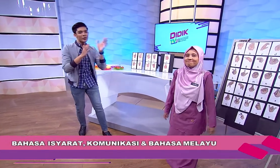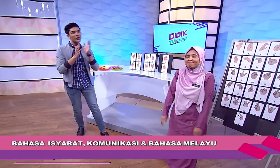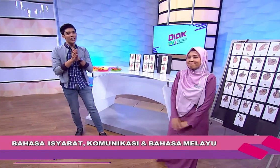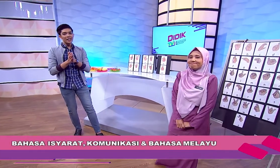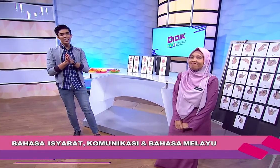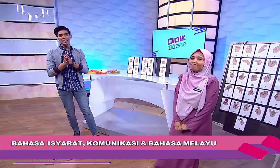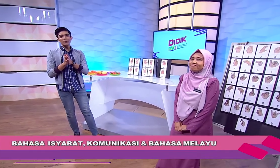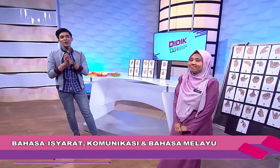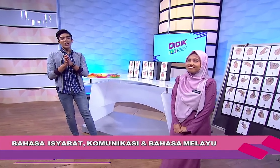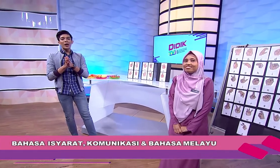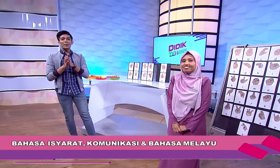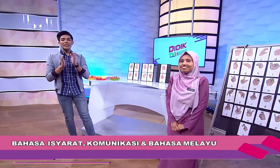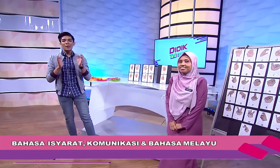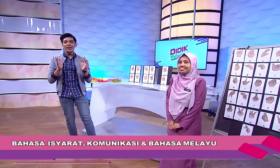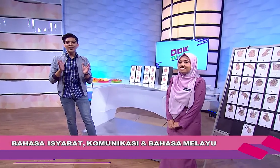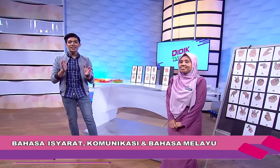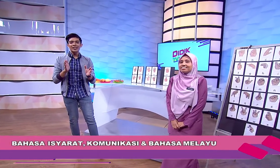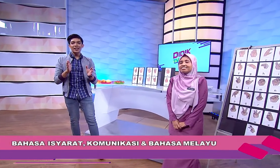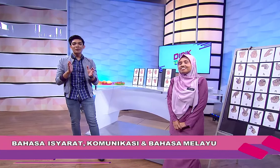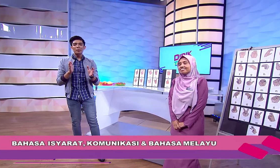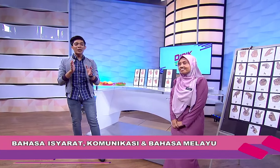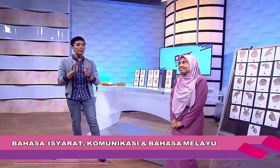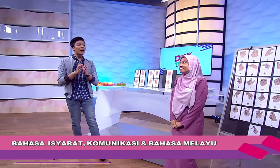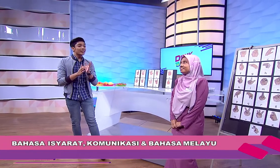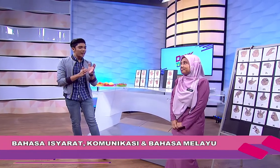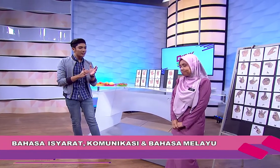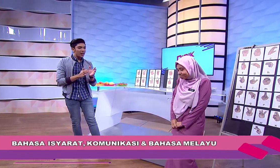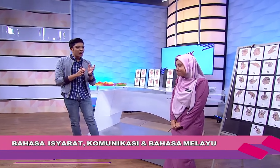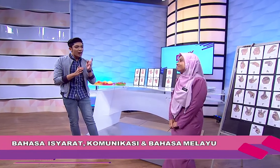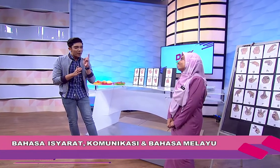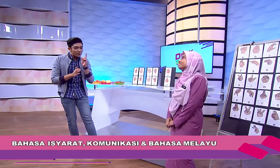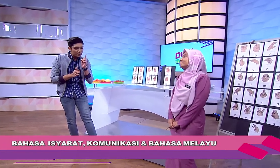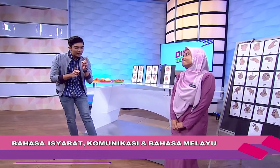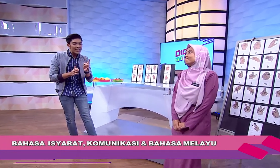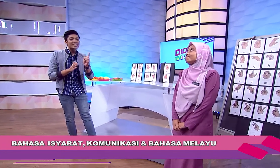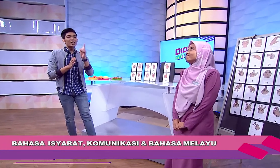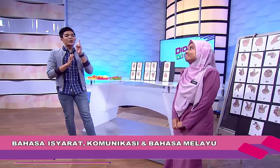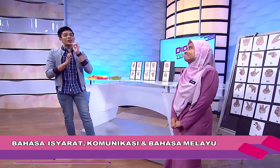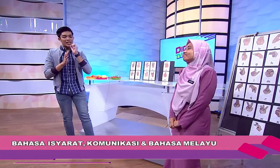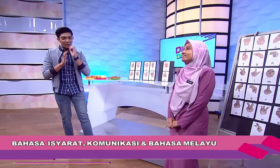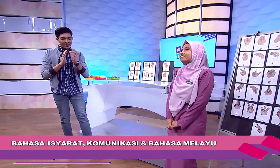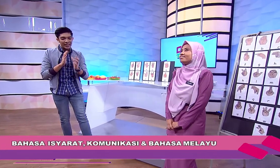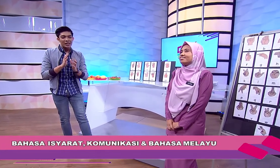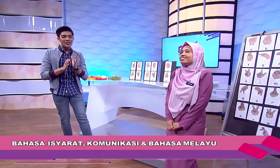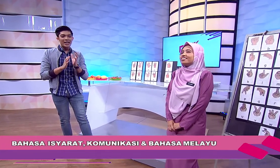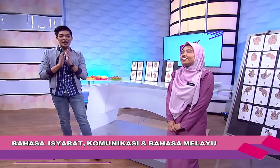sego begitupun dah belajar mengeja beberapa perkataan up lagi sego saat katanya hari